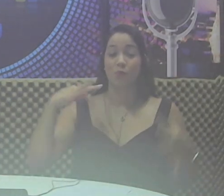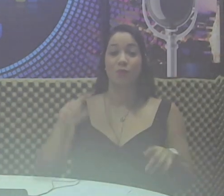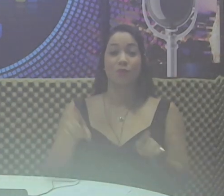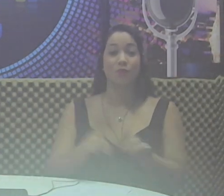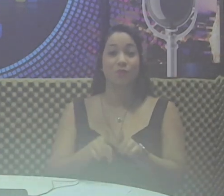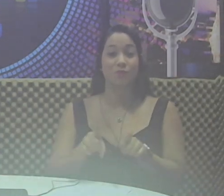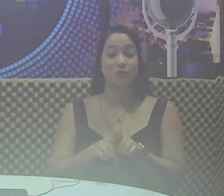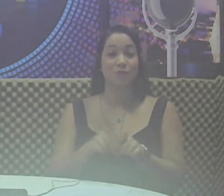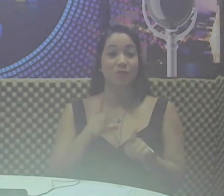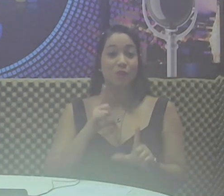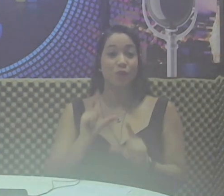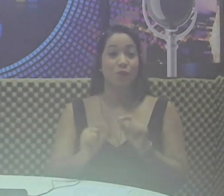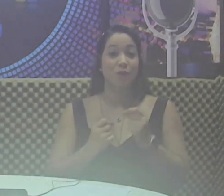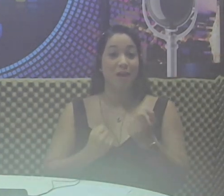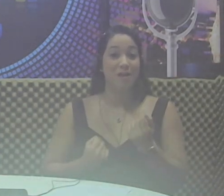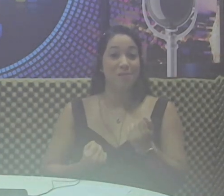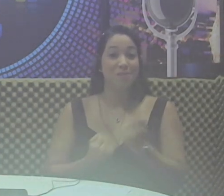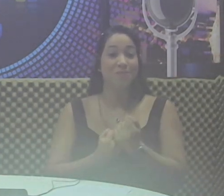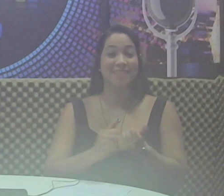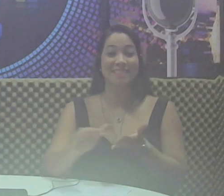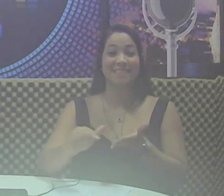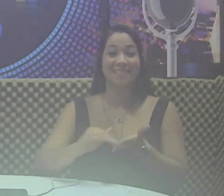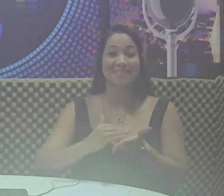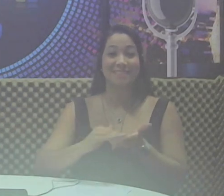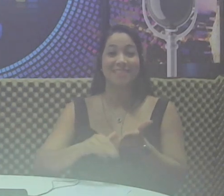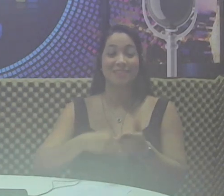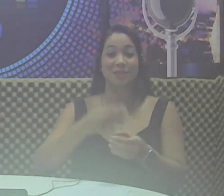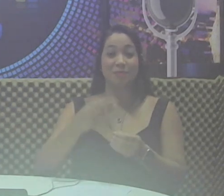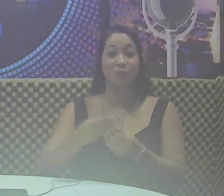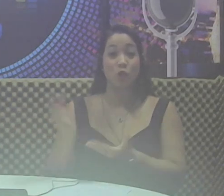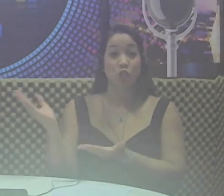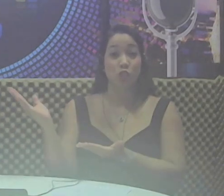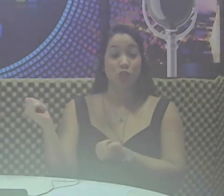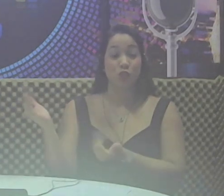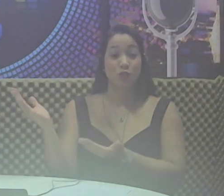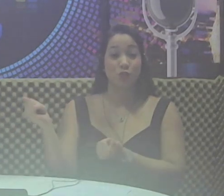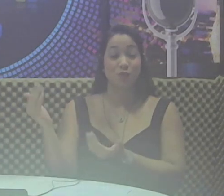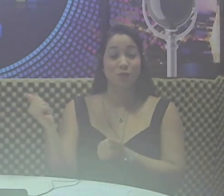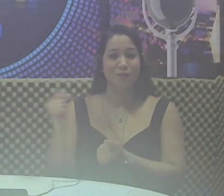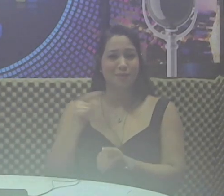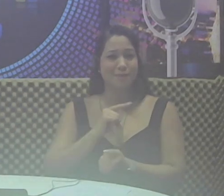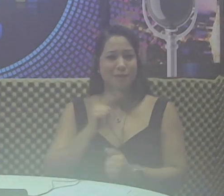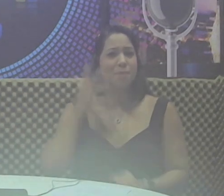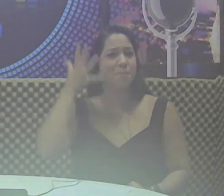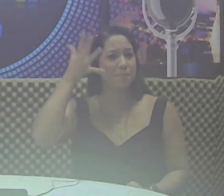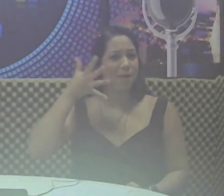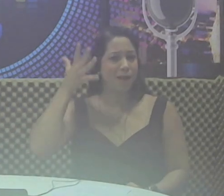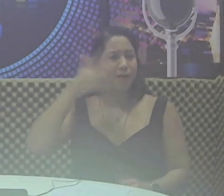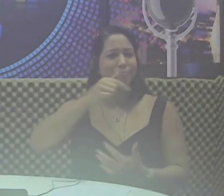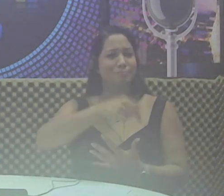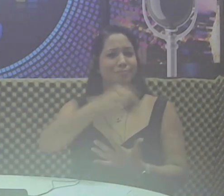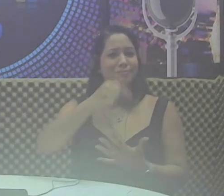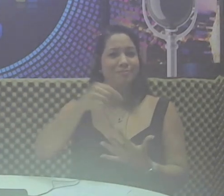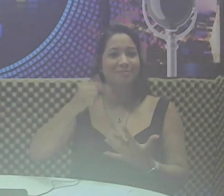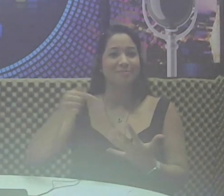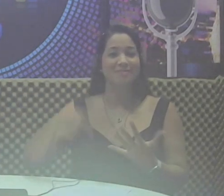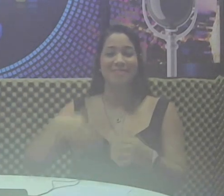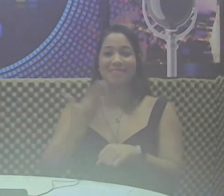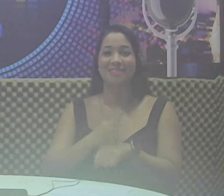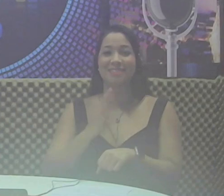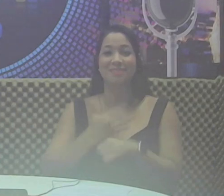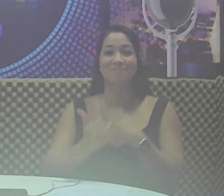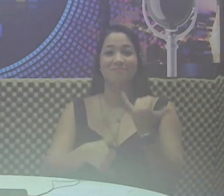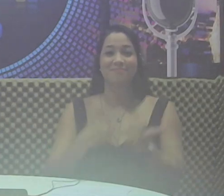nesta edição tem apoio da Secretaria Municipal de Juventude, que vai oferecer palestras variadas e atividades de